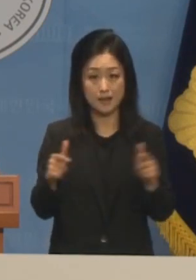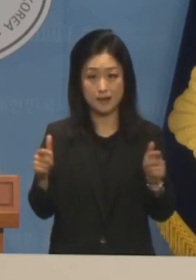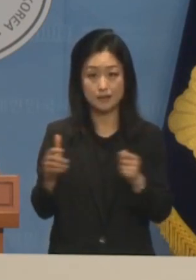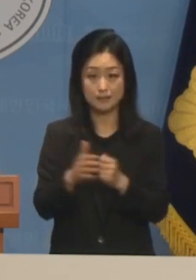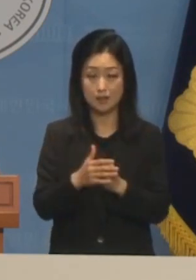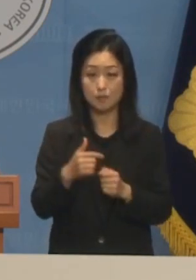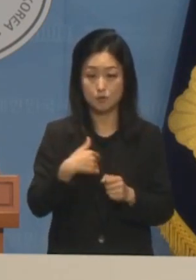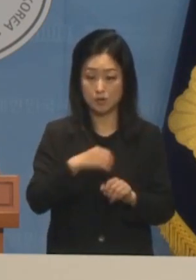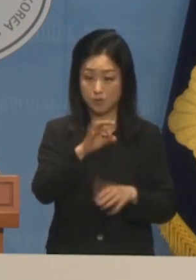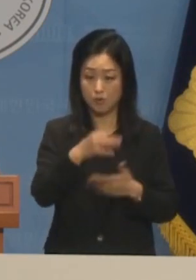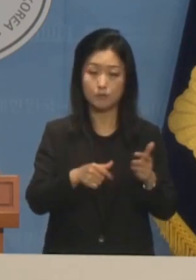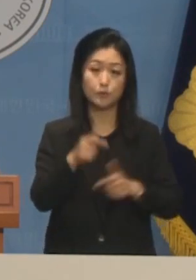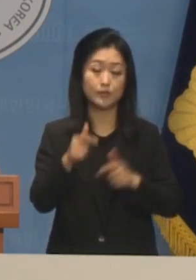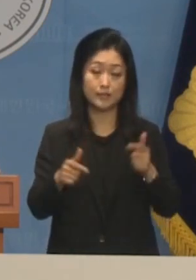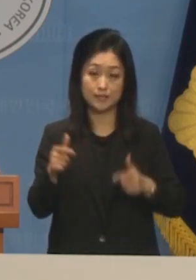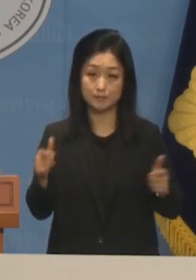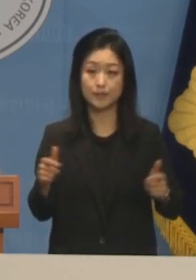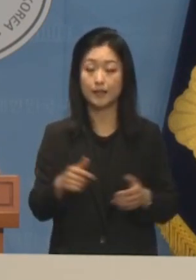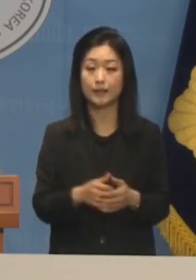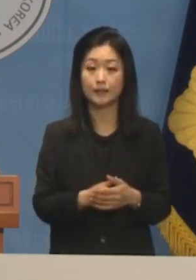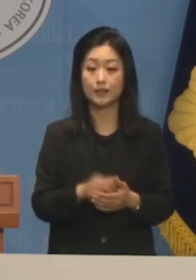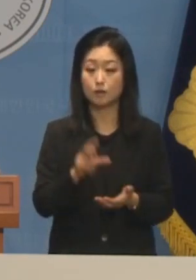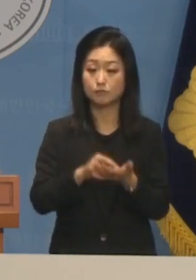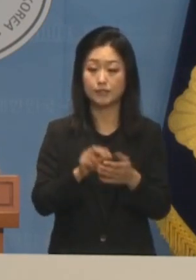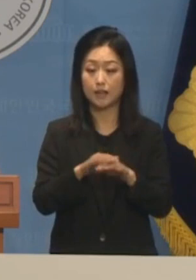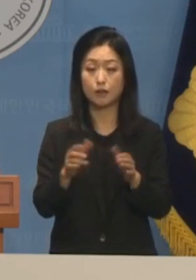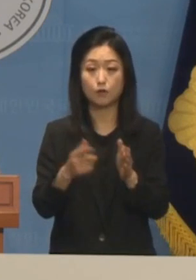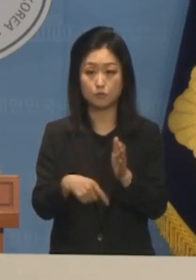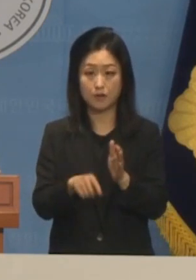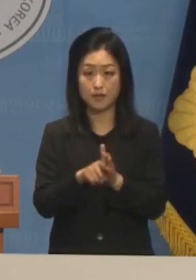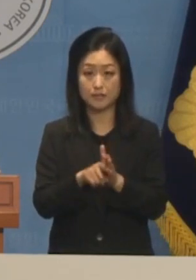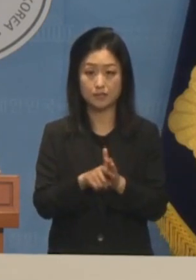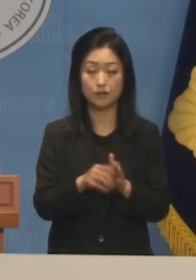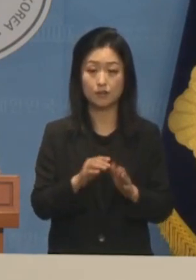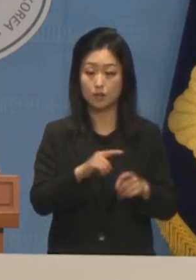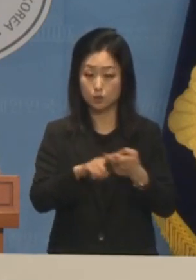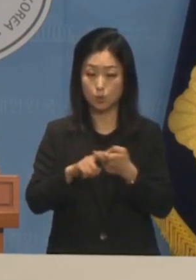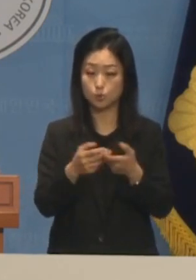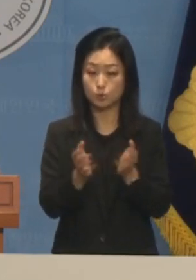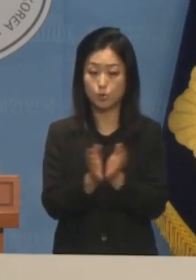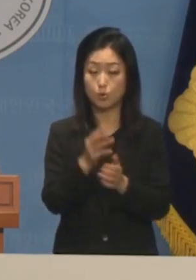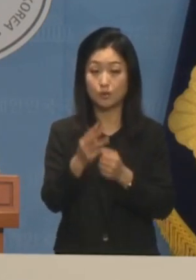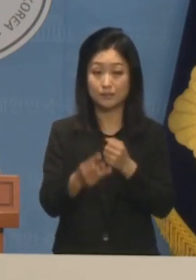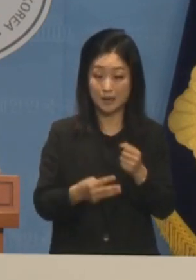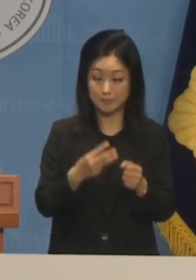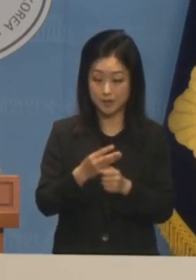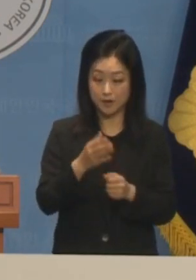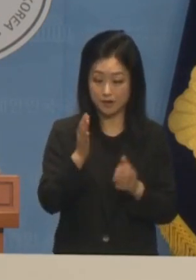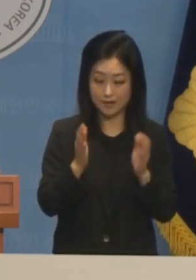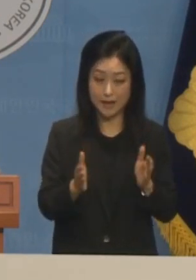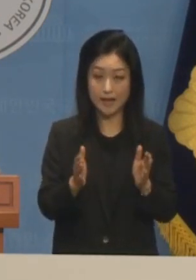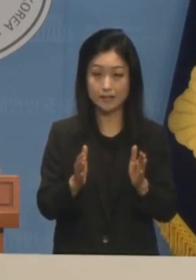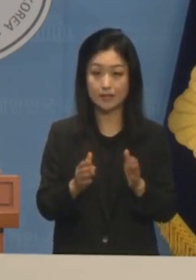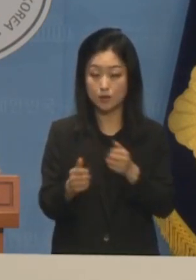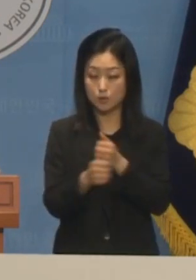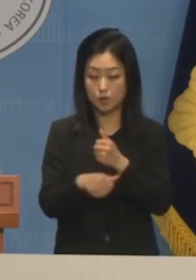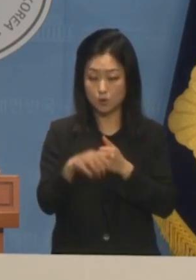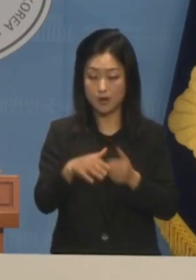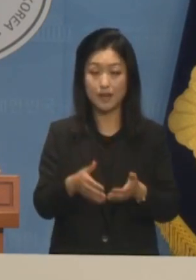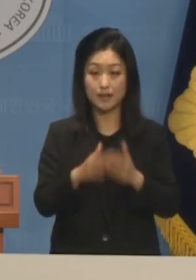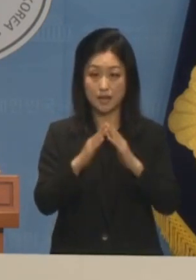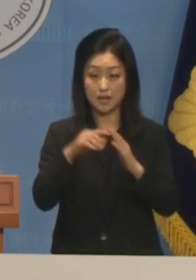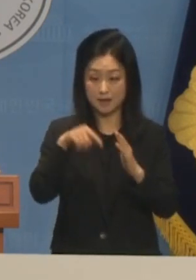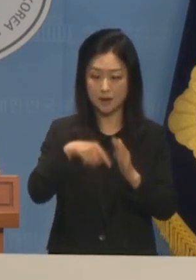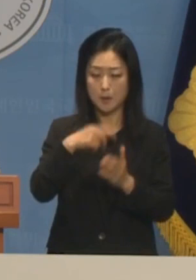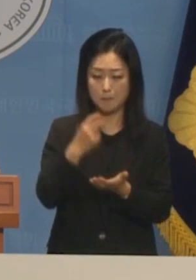처우가 천차만별입니다. 이런 문제를 해결하기 위해 양대노총은 3년간 운영해온 공무직위원회를